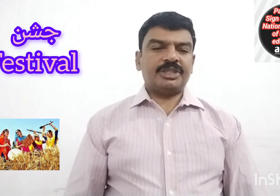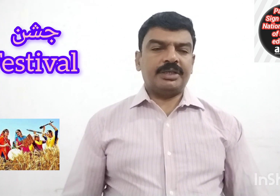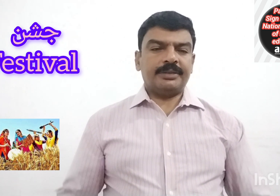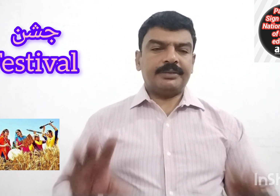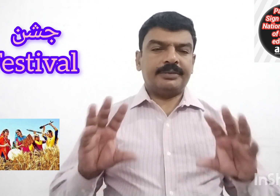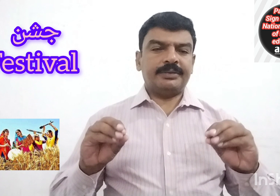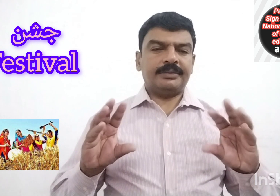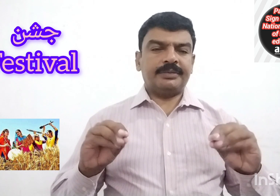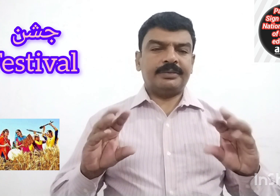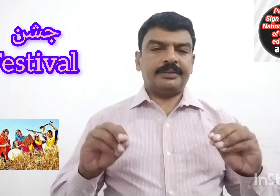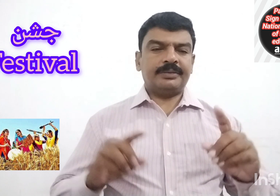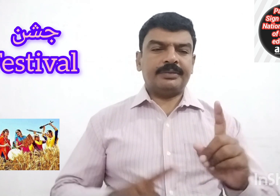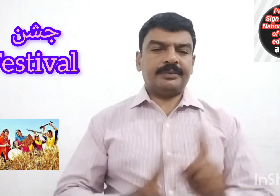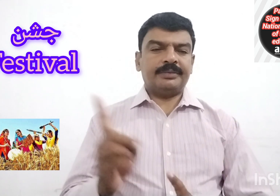जशन।